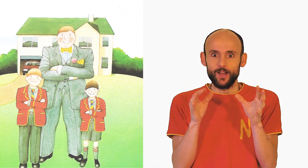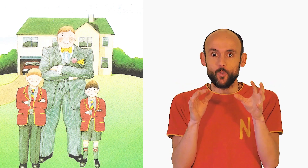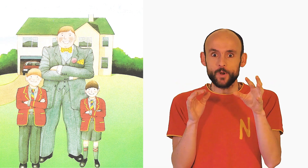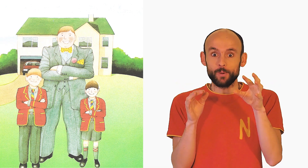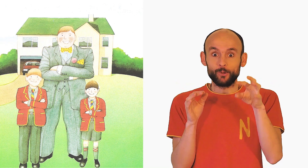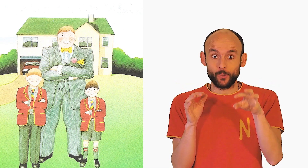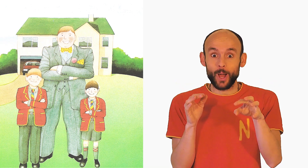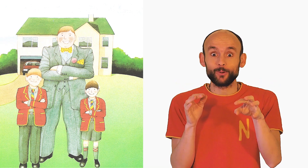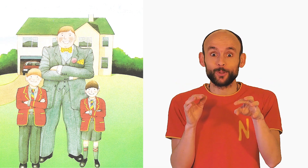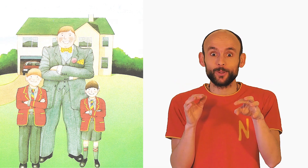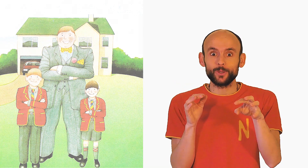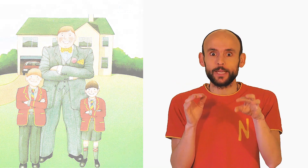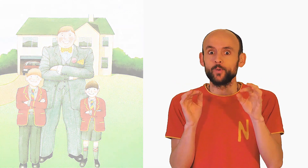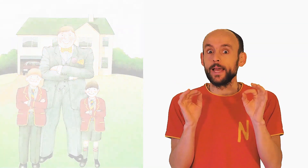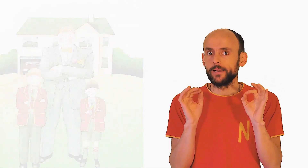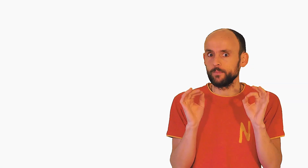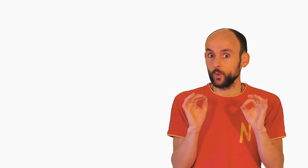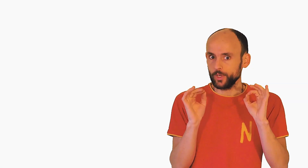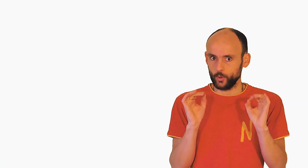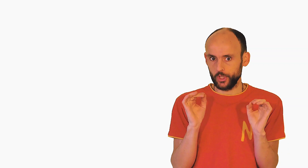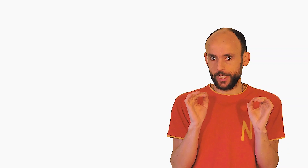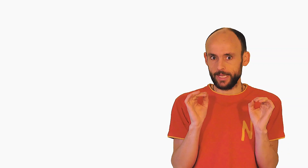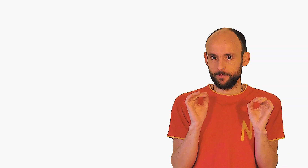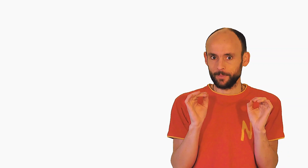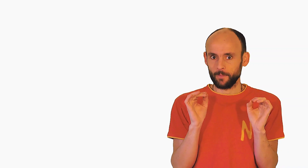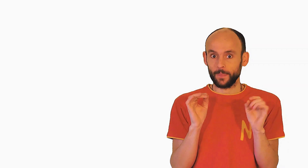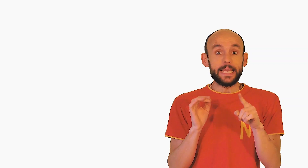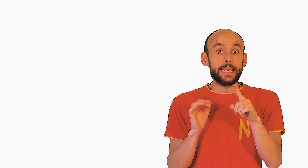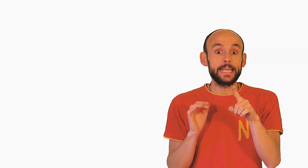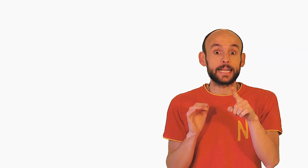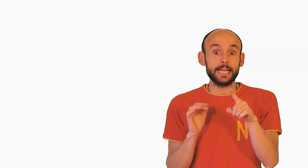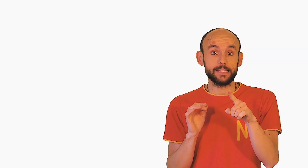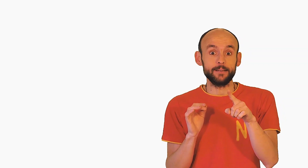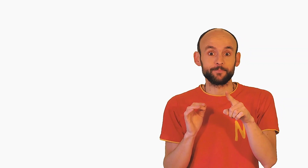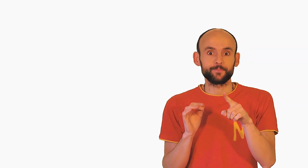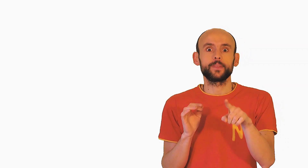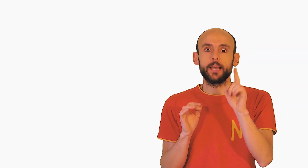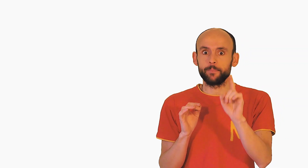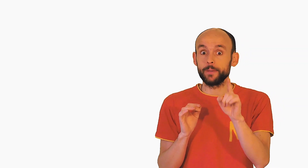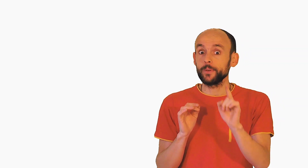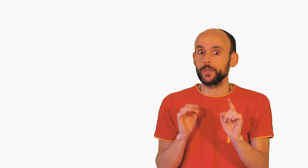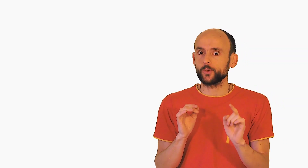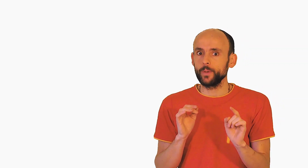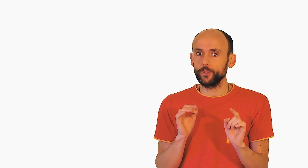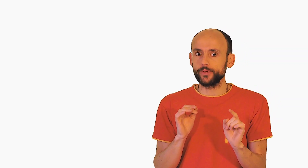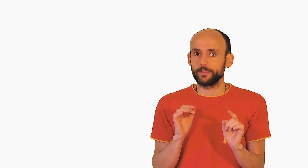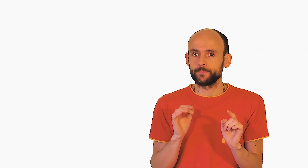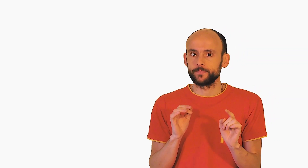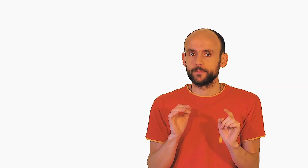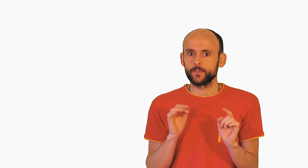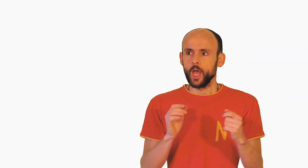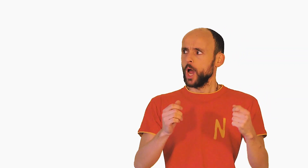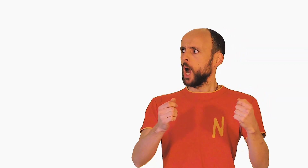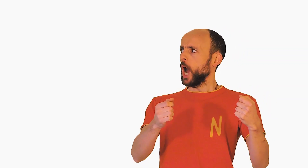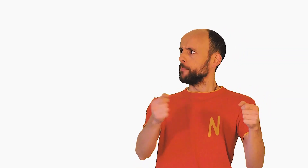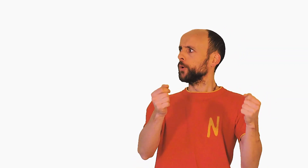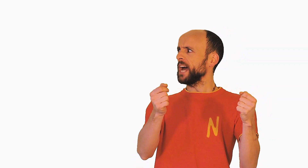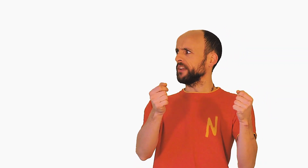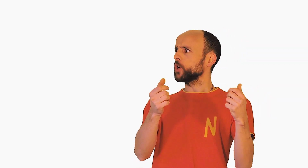un hermoso auto, en una hermosa cochera. En la casa también vivía su esposa. ¡Apúrate con